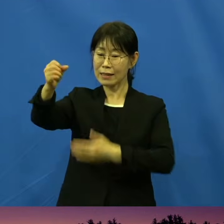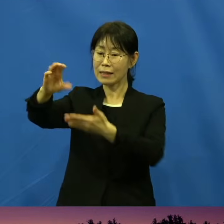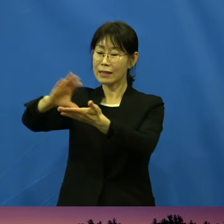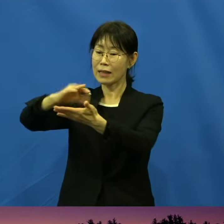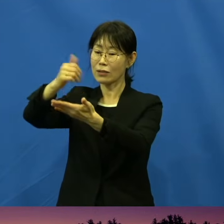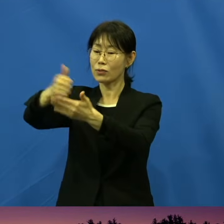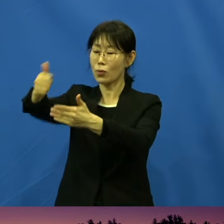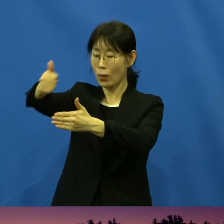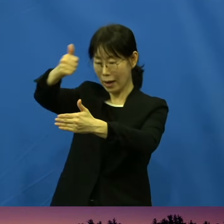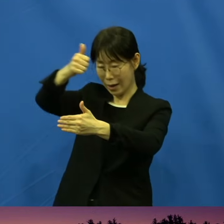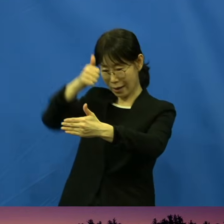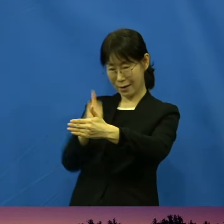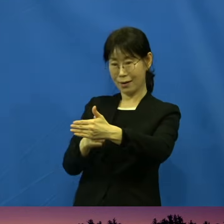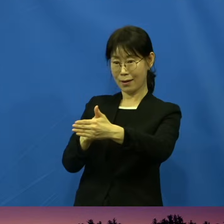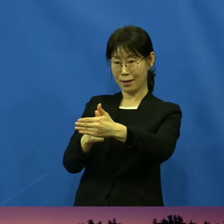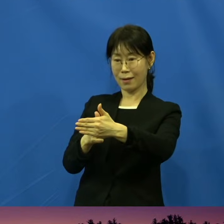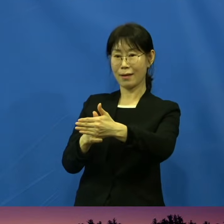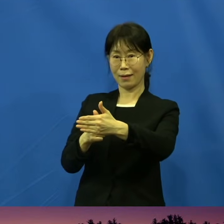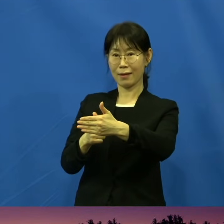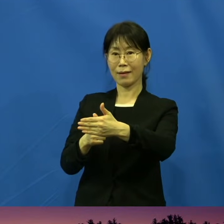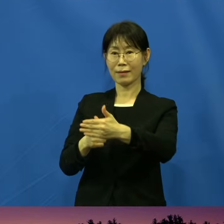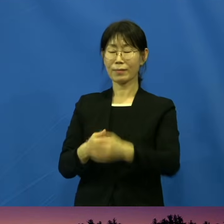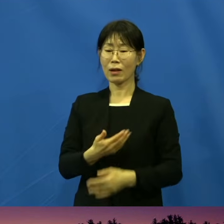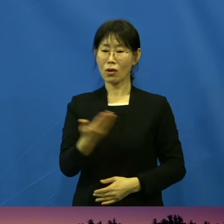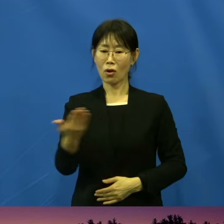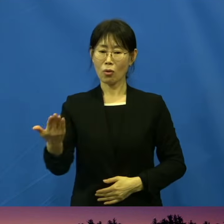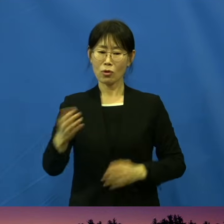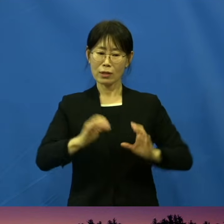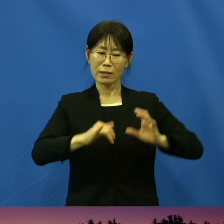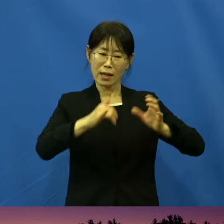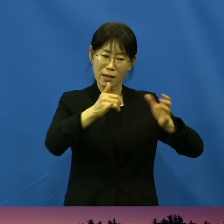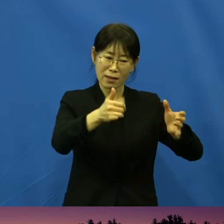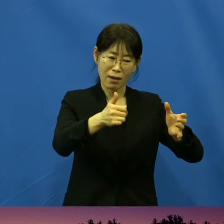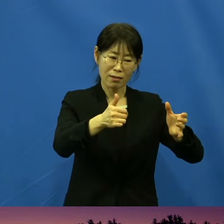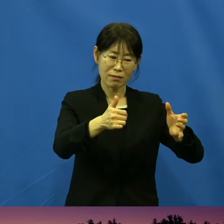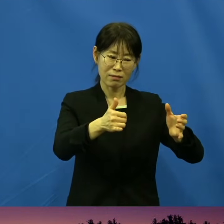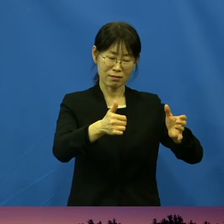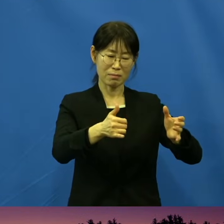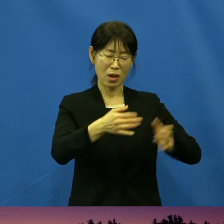여러분, 우리가 세상의 것들로 뭔가 채우려고 자꾸 해요. 아무리 채워도 안 채워져요.